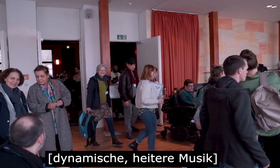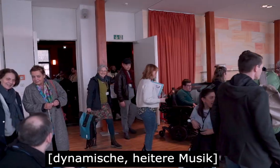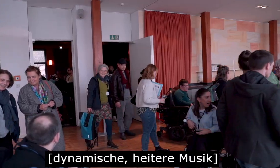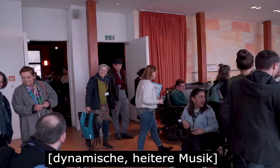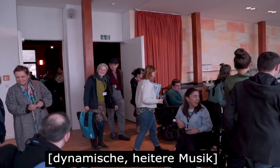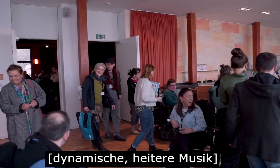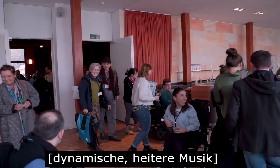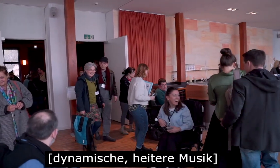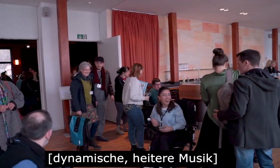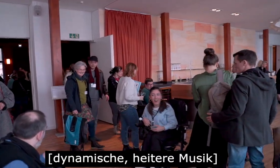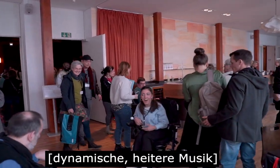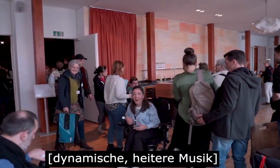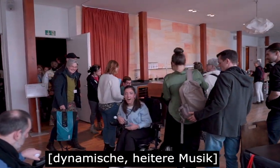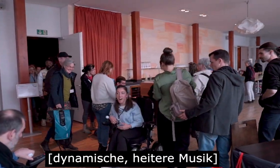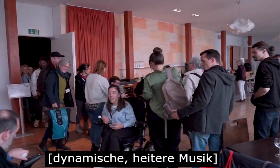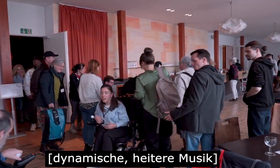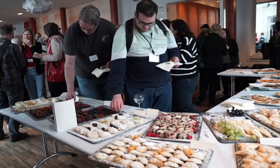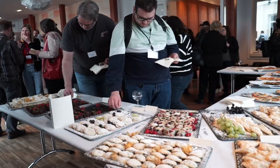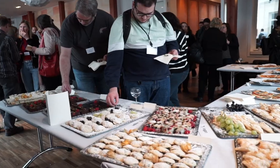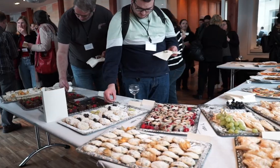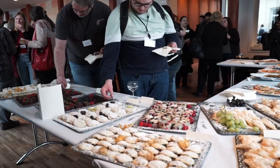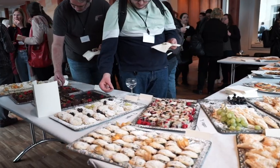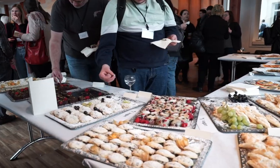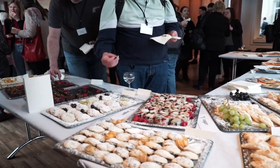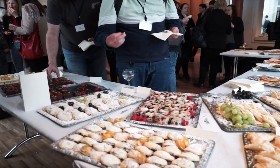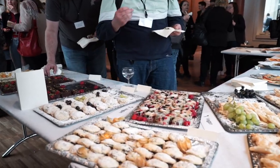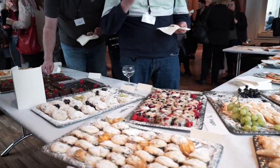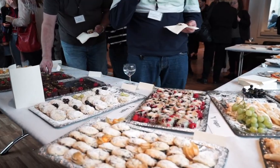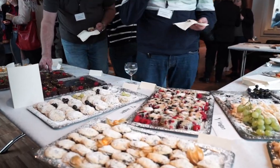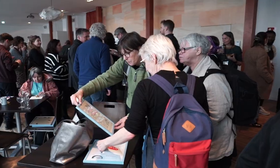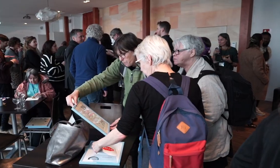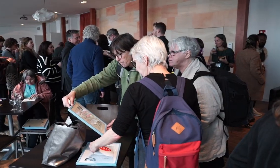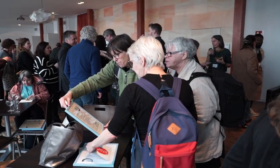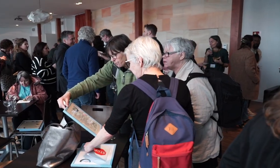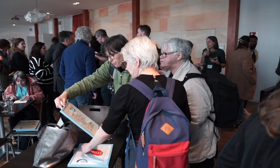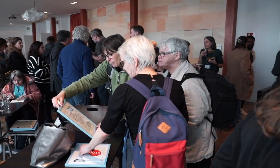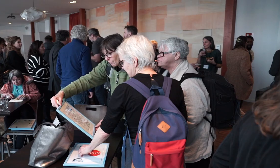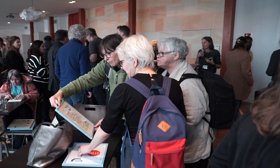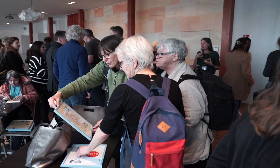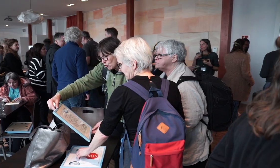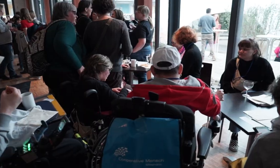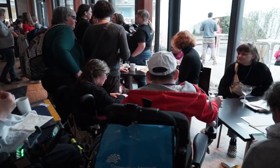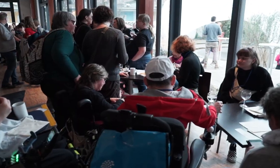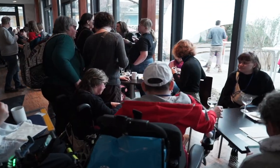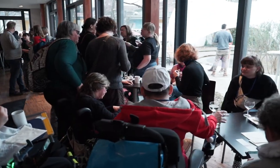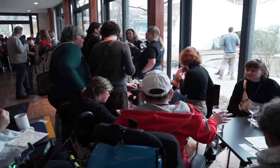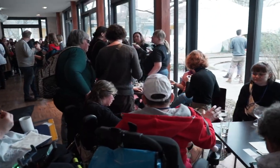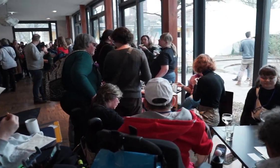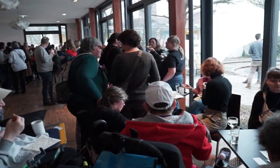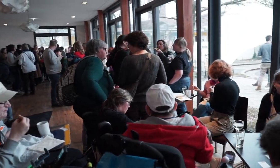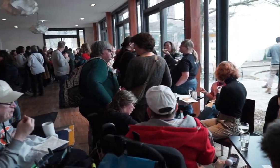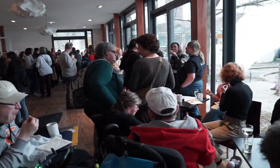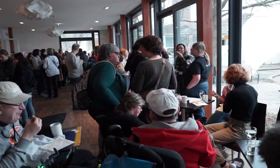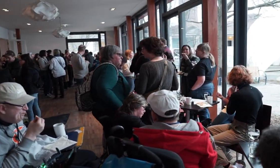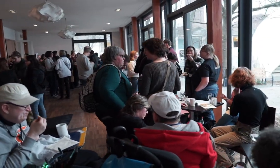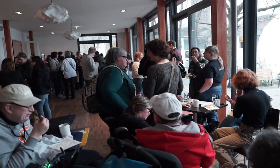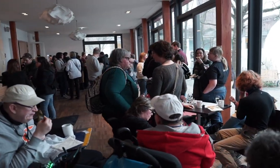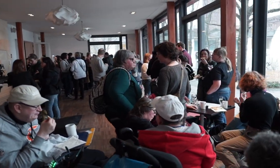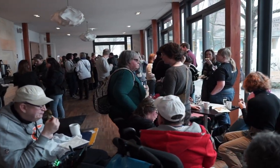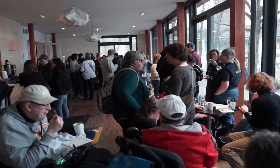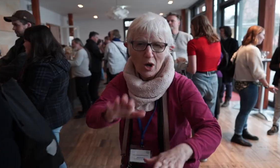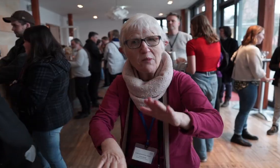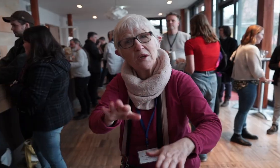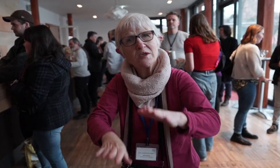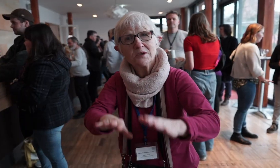Im Foyer ist ein Buffet aufgebaut. 3 Frauen betrachten ein Zertifikat. Doris Grund, Expertin in eigener Sache,